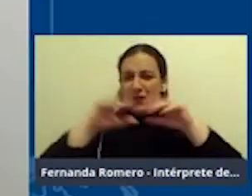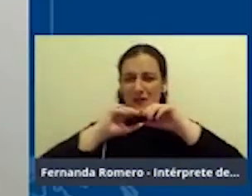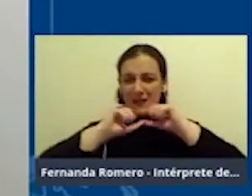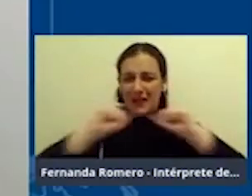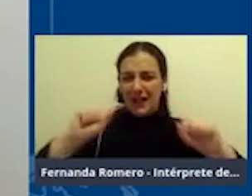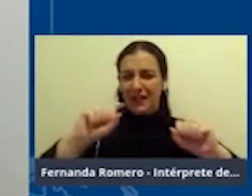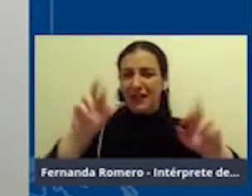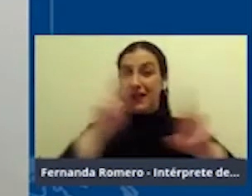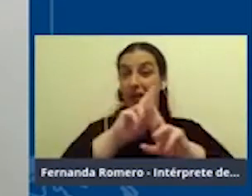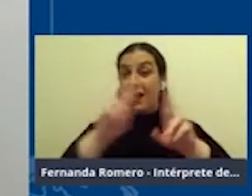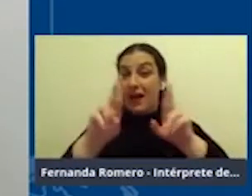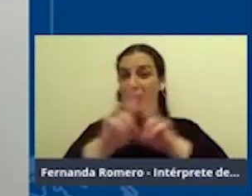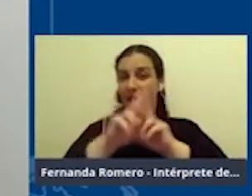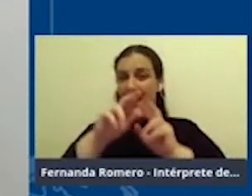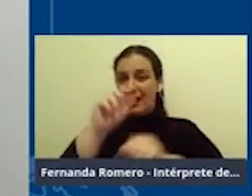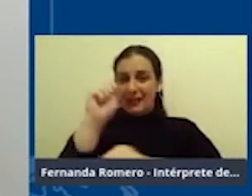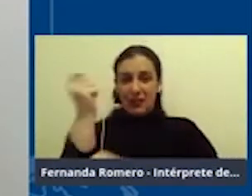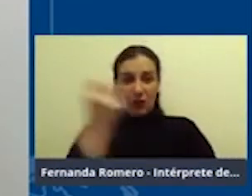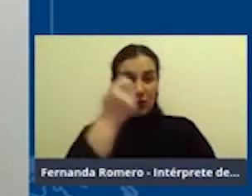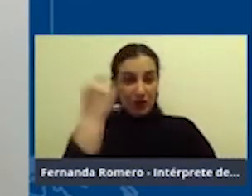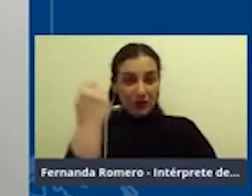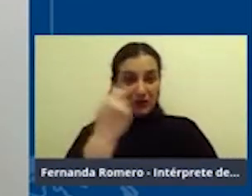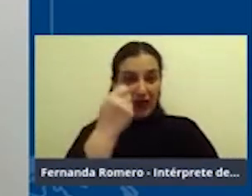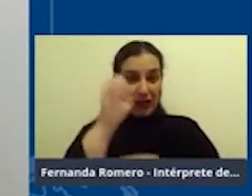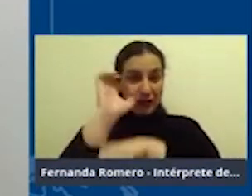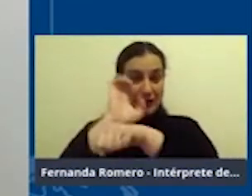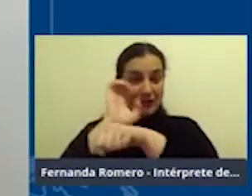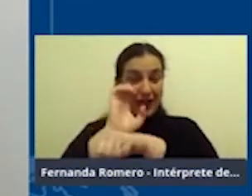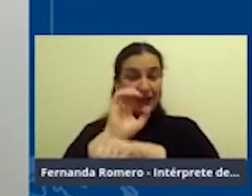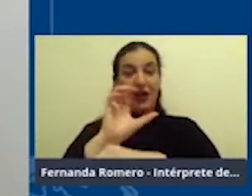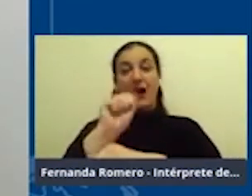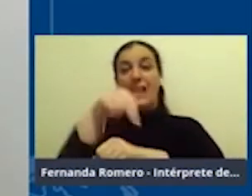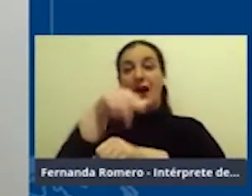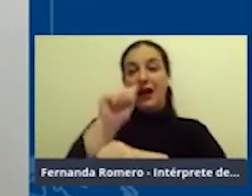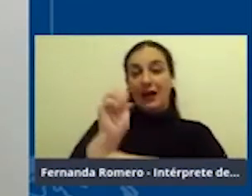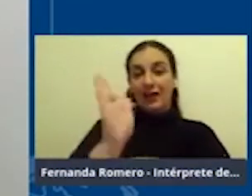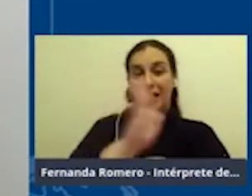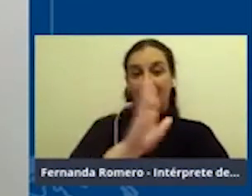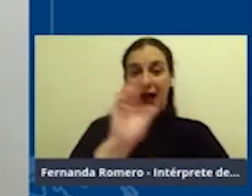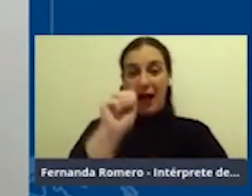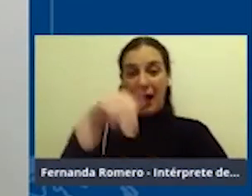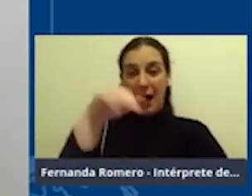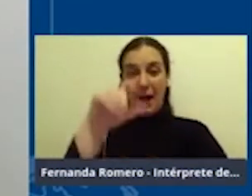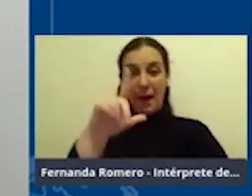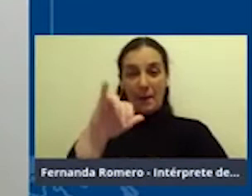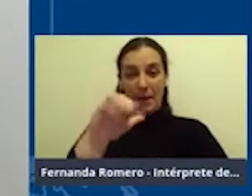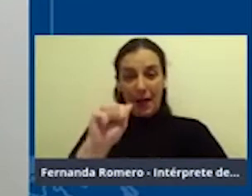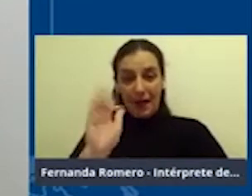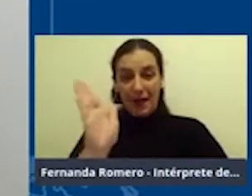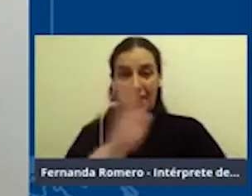e Internacionais do Estado, senhora Ana Amélia Lemos.